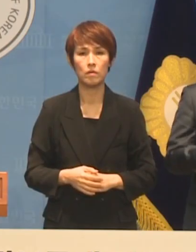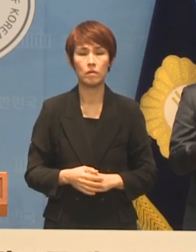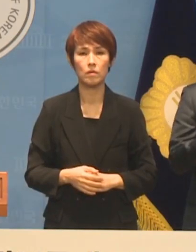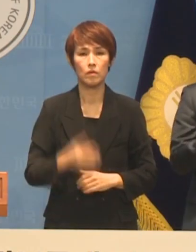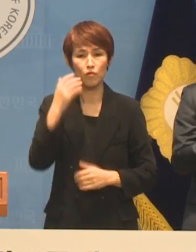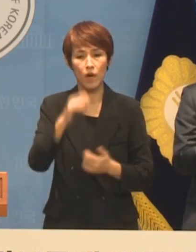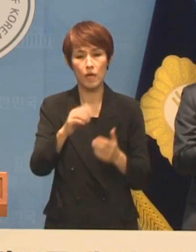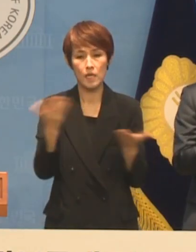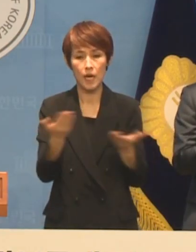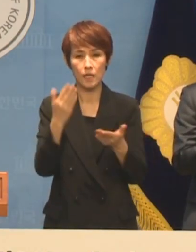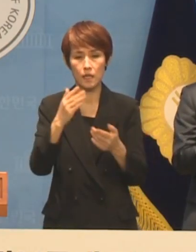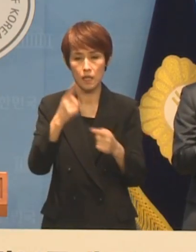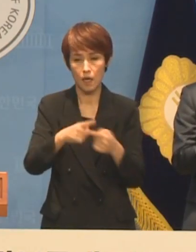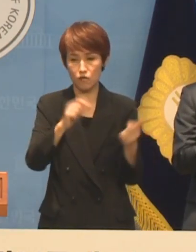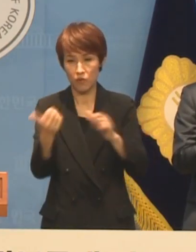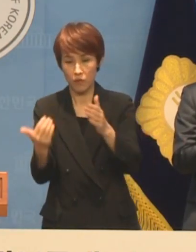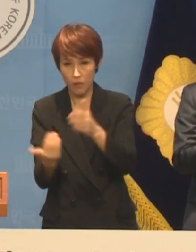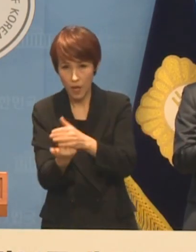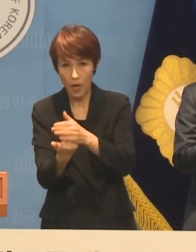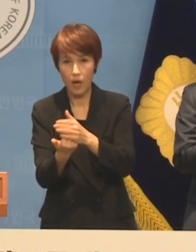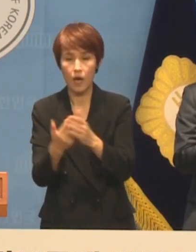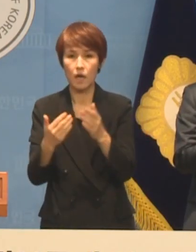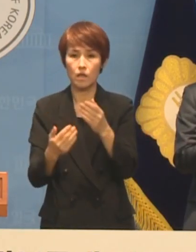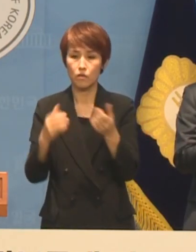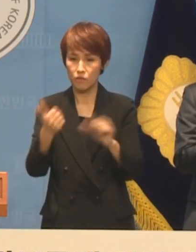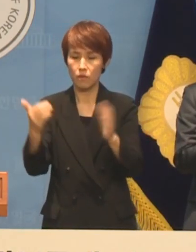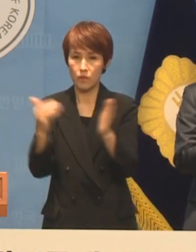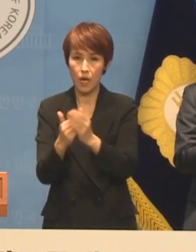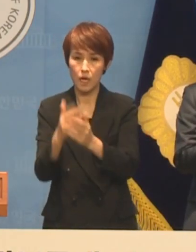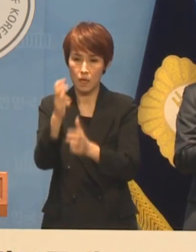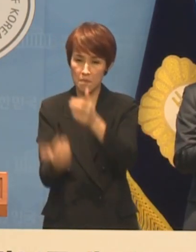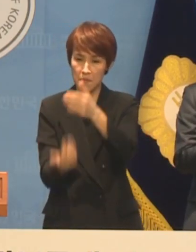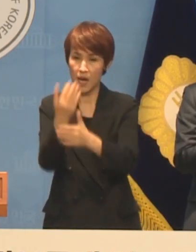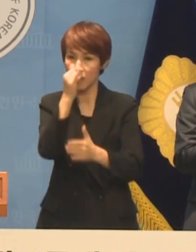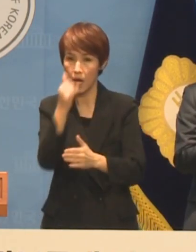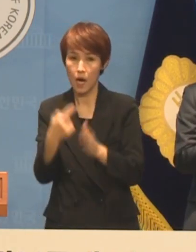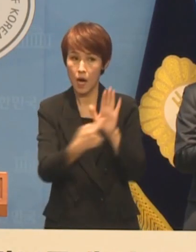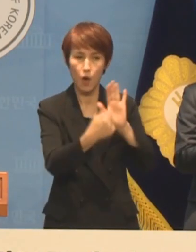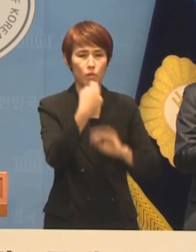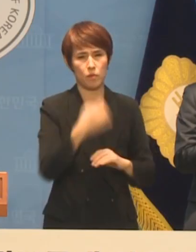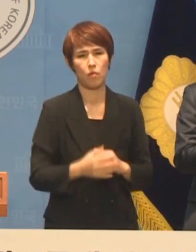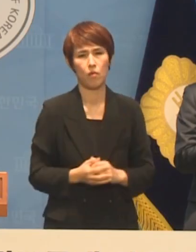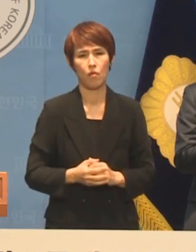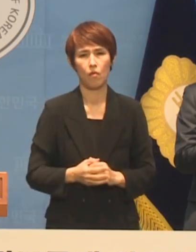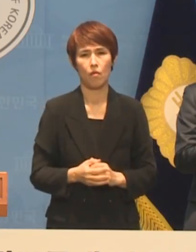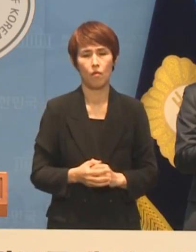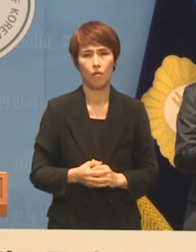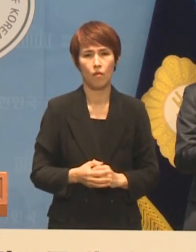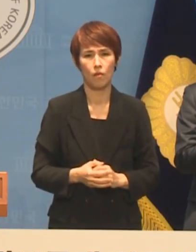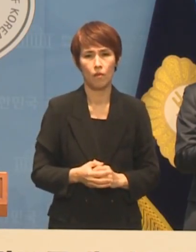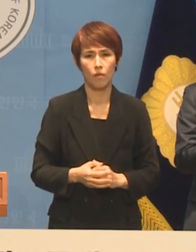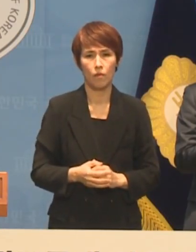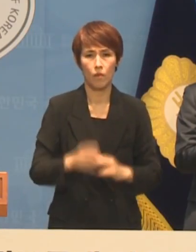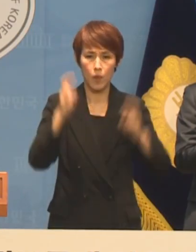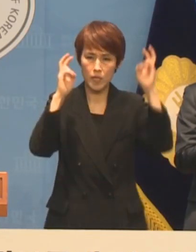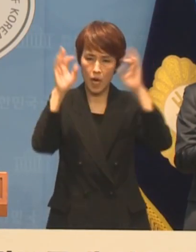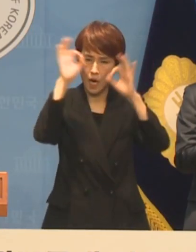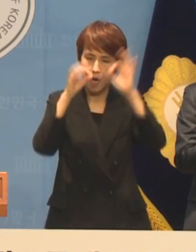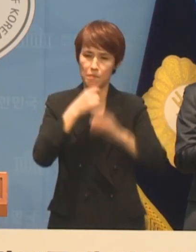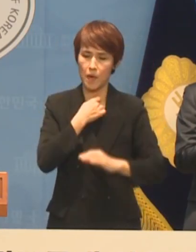어느 기업에서 어떤 사고가 일어났는지 시민들이 제대로 알기 어렵습니다. 적어도 직장을